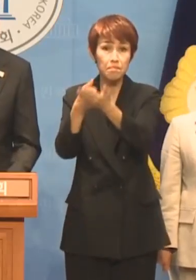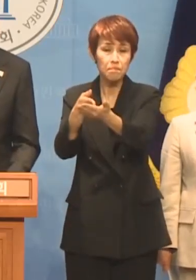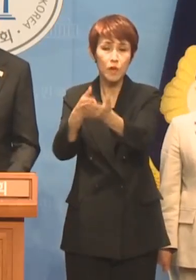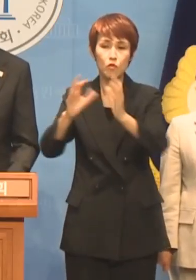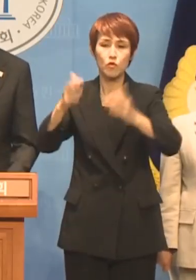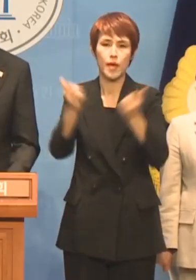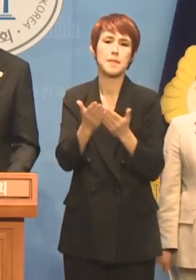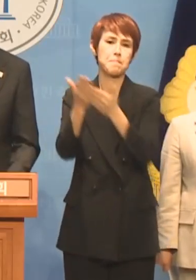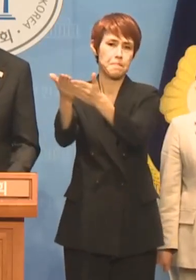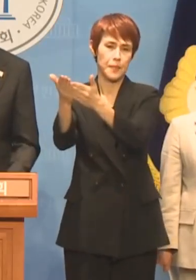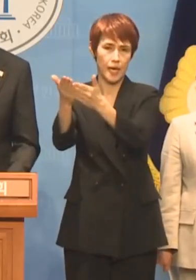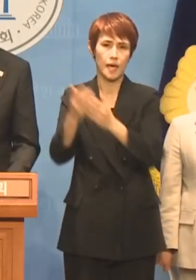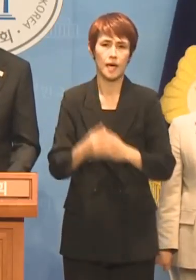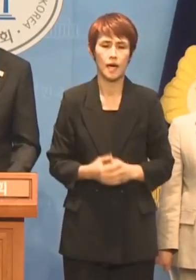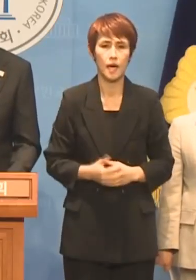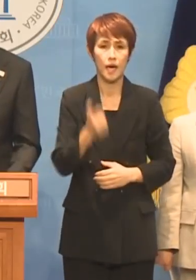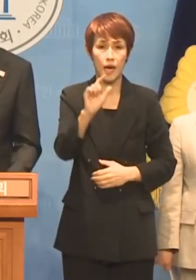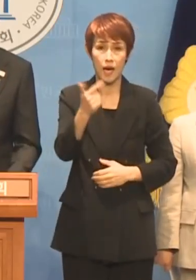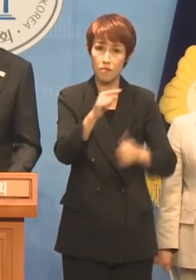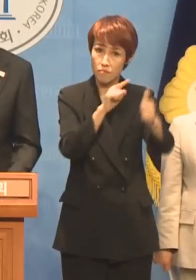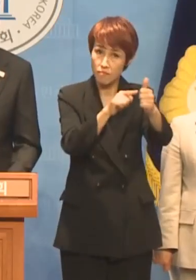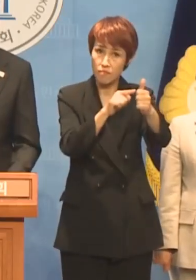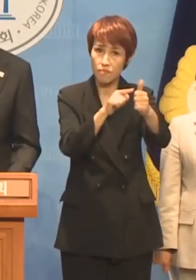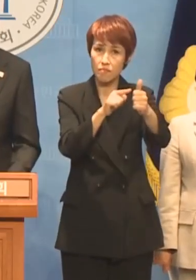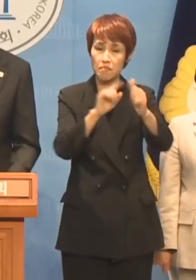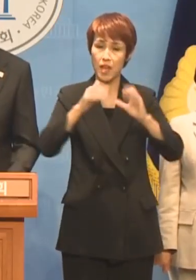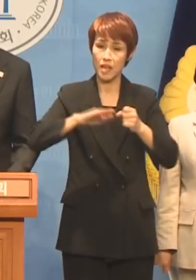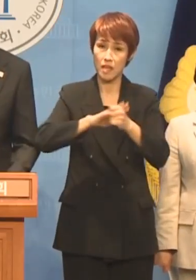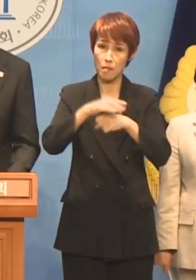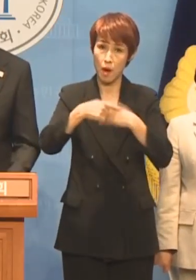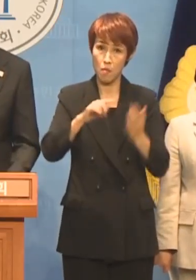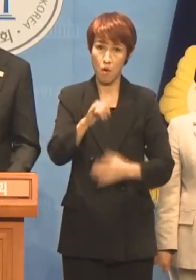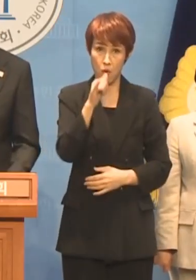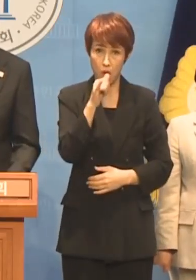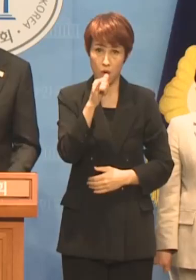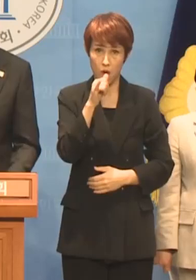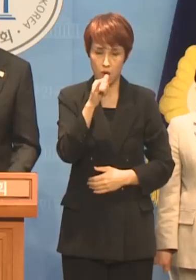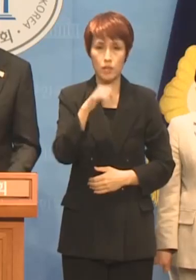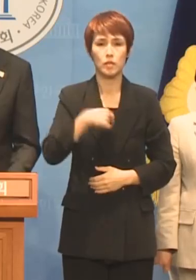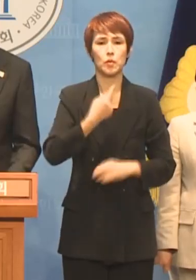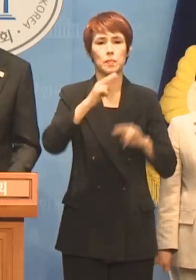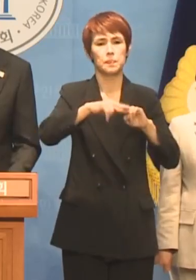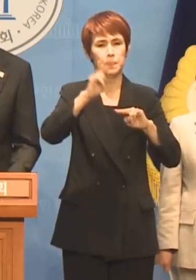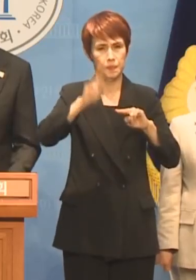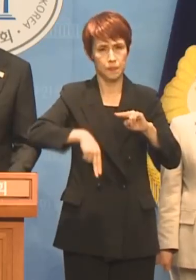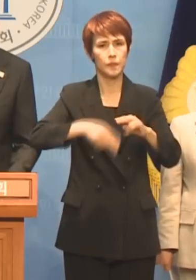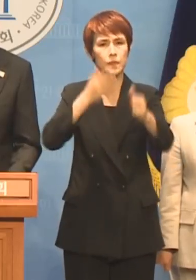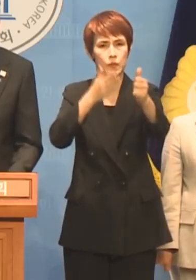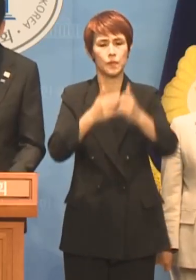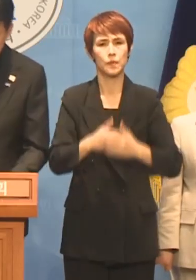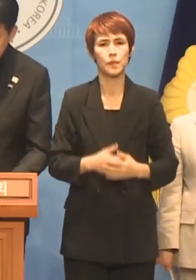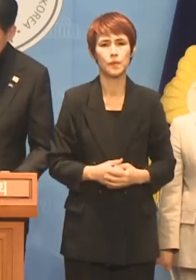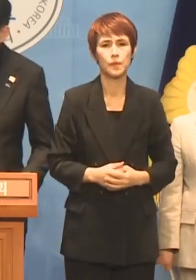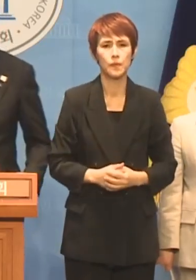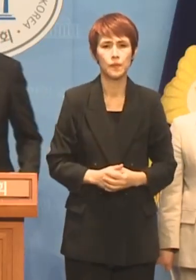국회에 제출되었습니다. 한 총리가 혹시라도 애국하는 마음이 있다면 스스로 족함을 안고 물러나십시오.